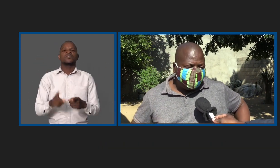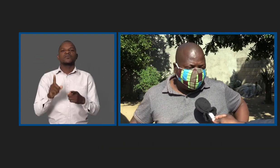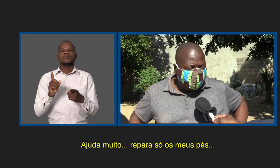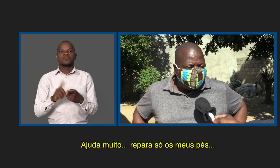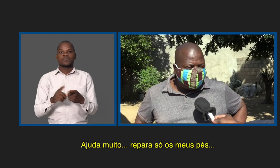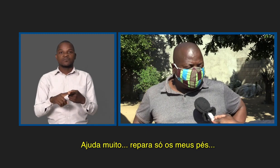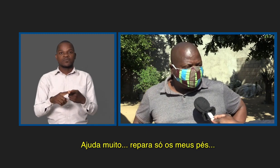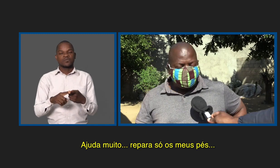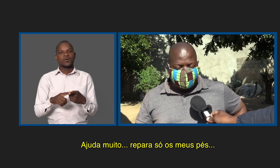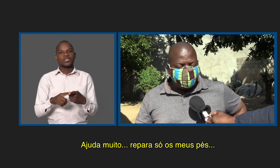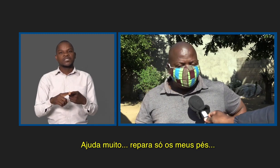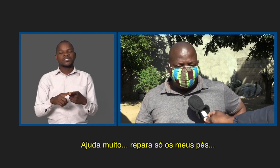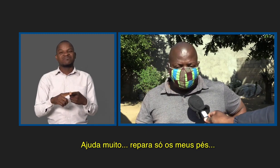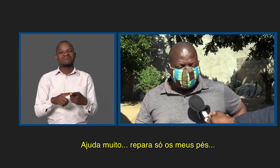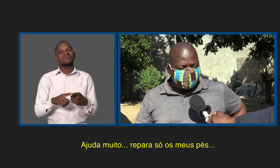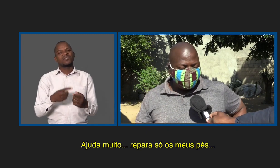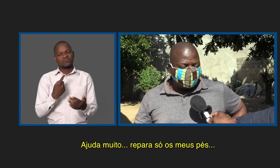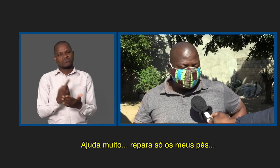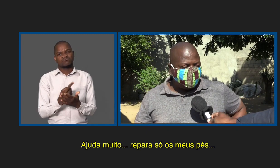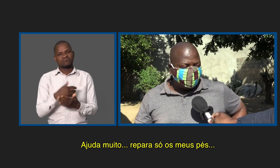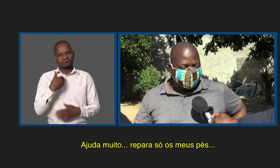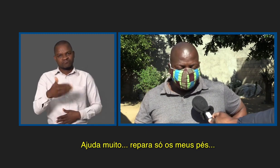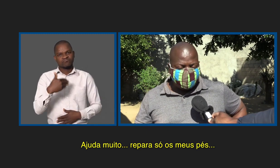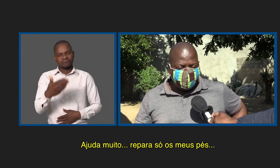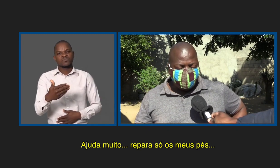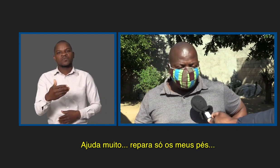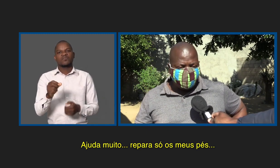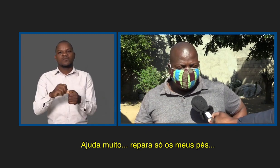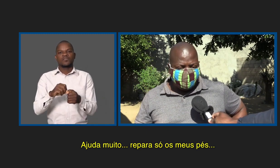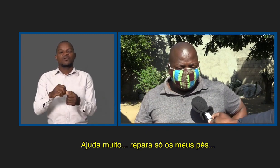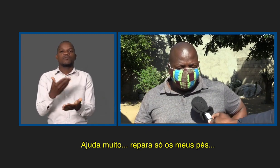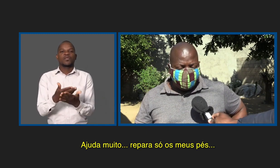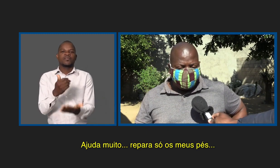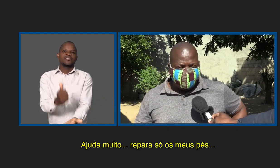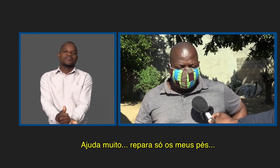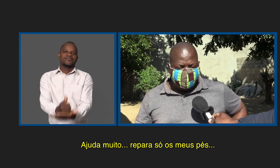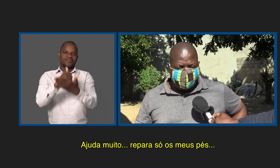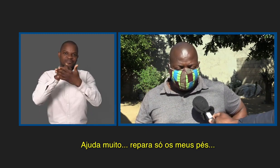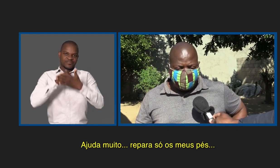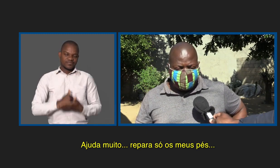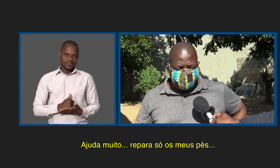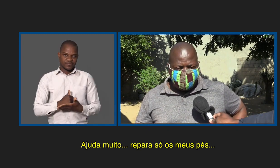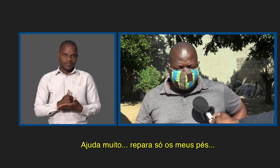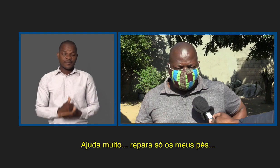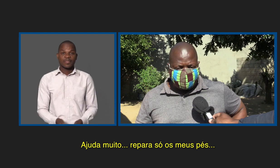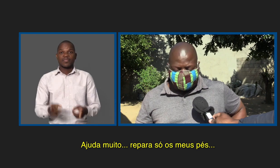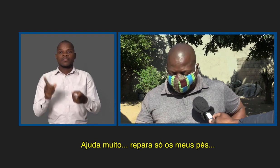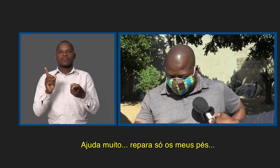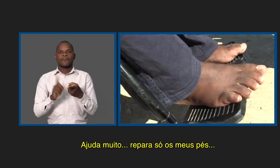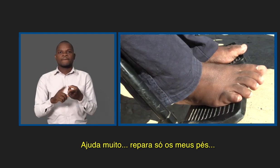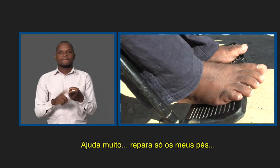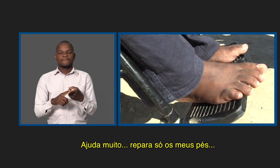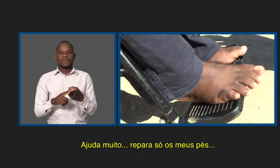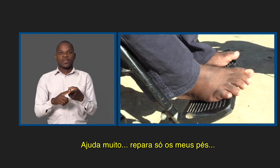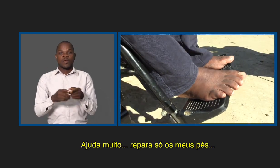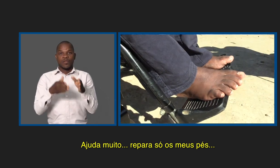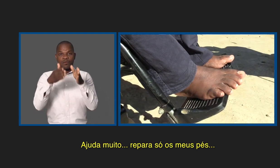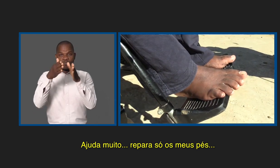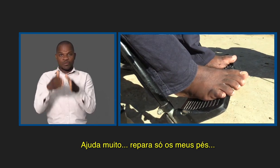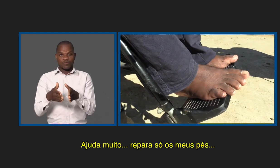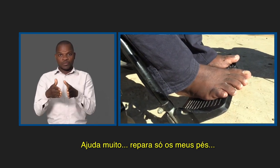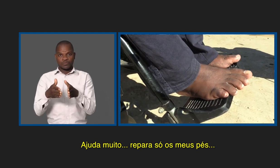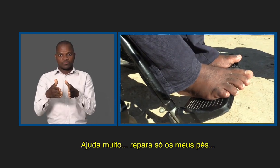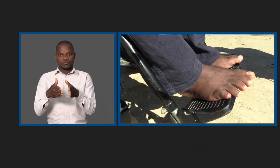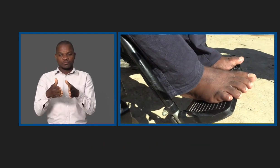problemas, ajuda muito, e temos que fazer muito, ajuda muito, porque eu, está vendo os meus